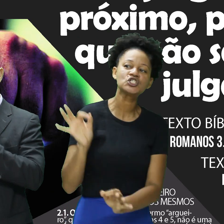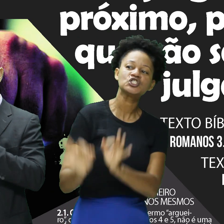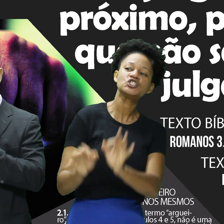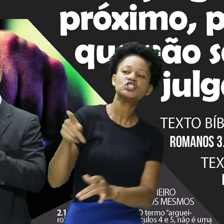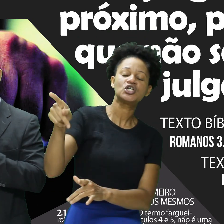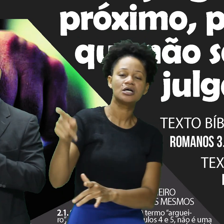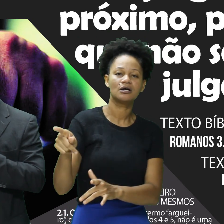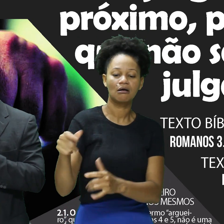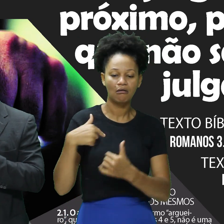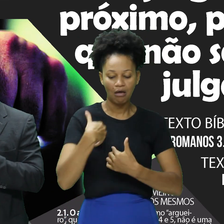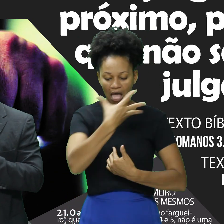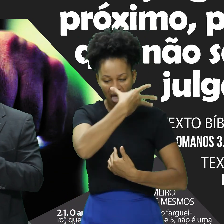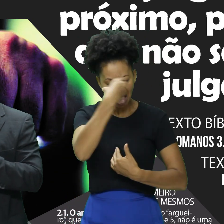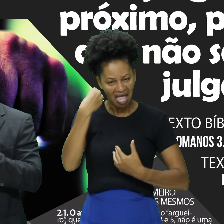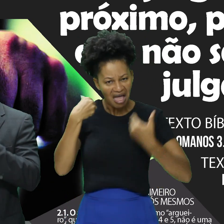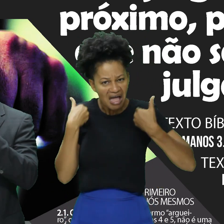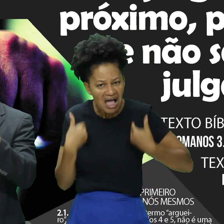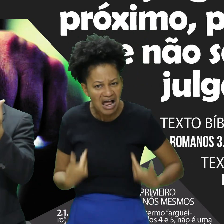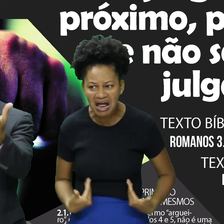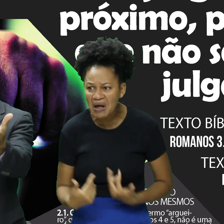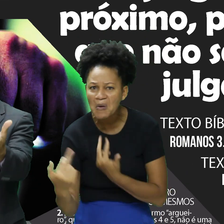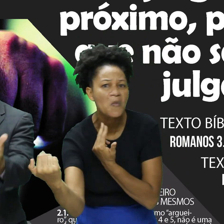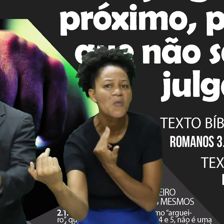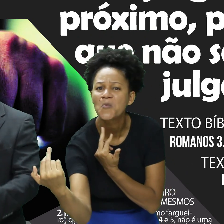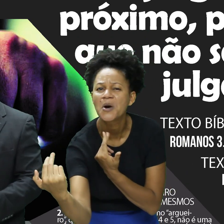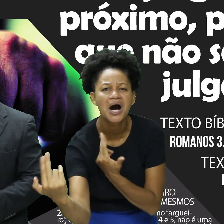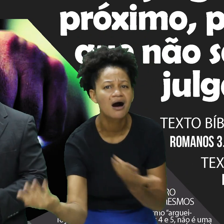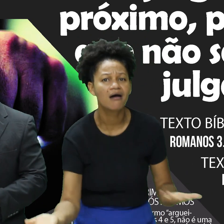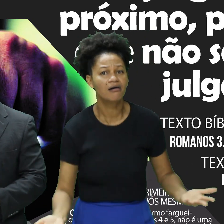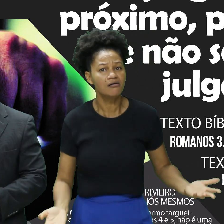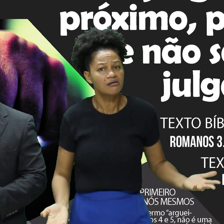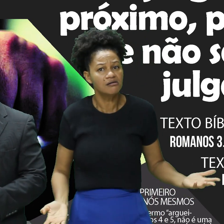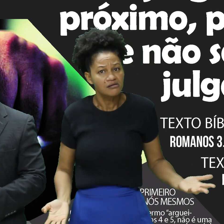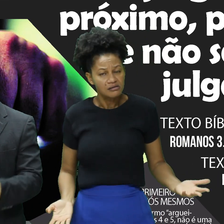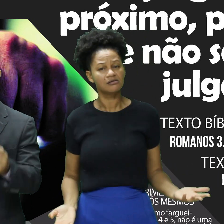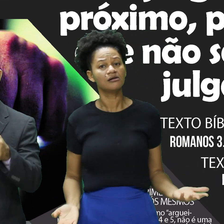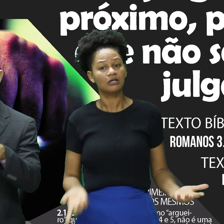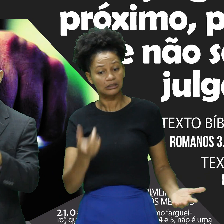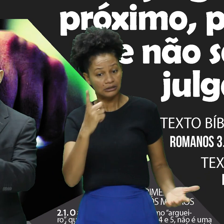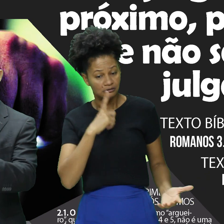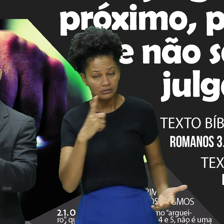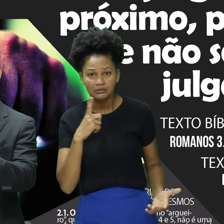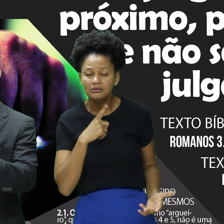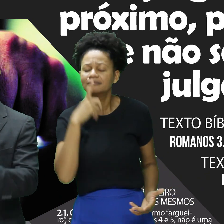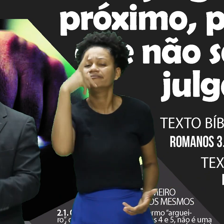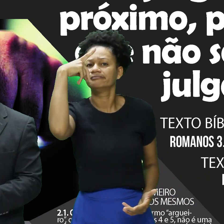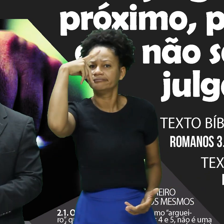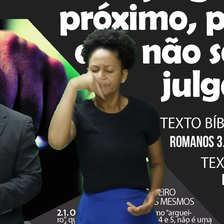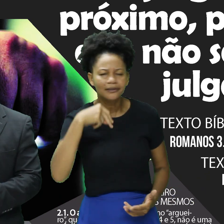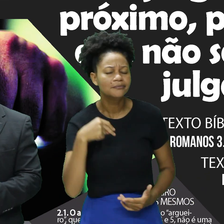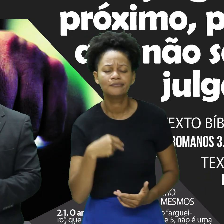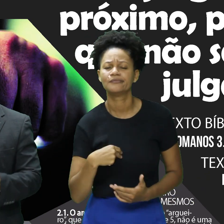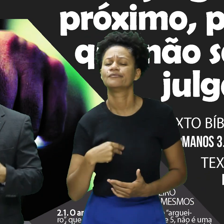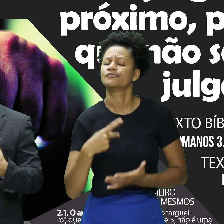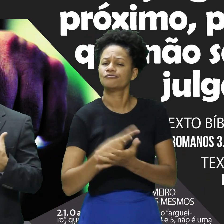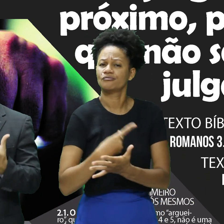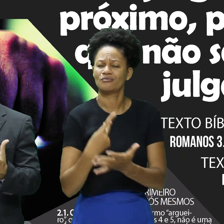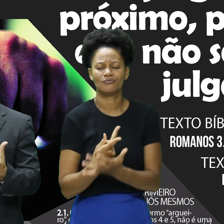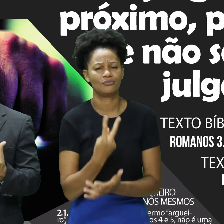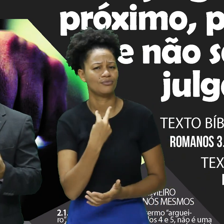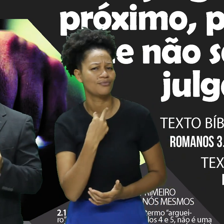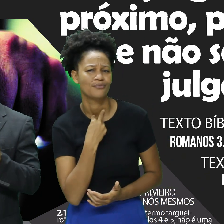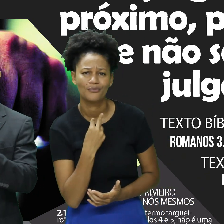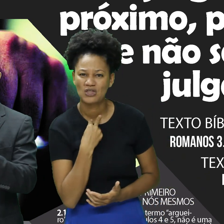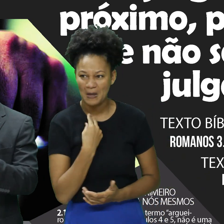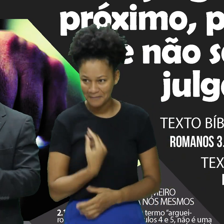esquecemos que somos também iguais a ele. Temos os mesmos erros. Então não